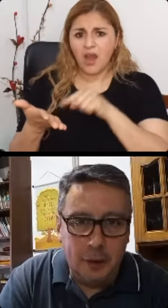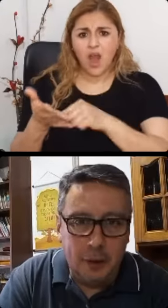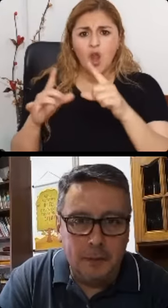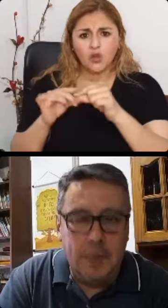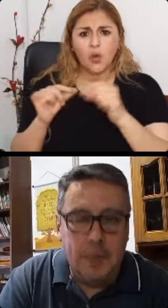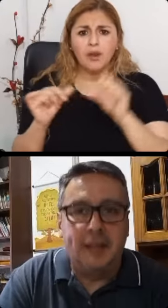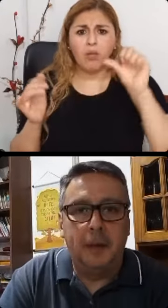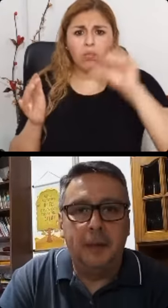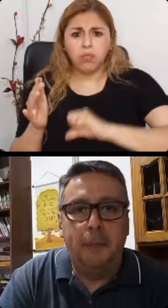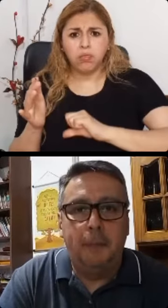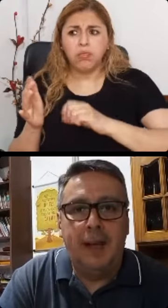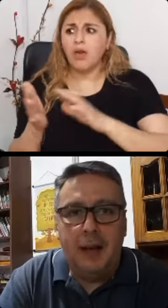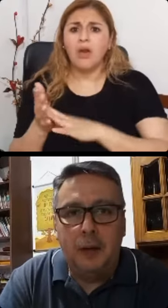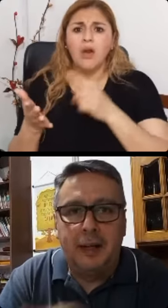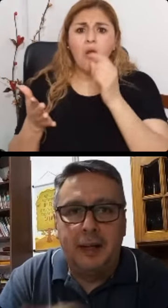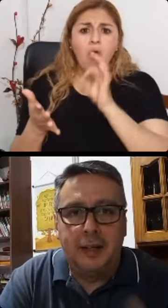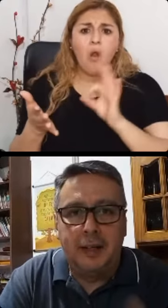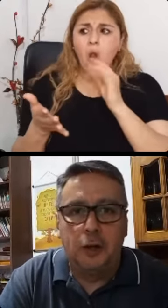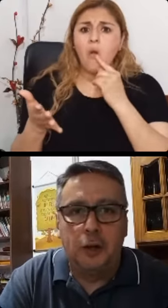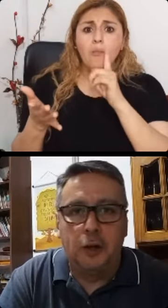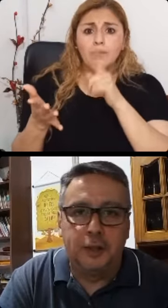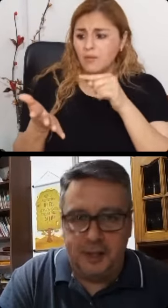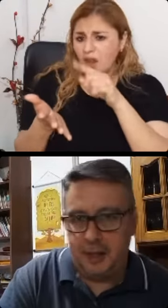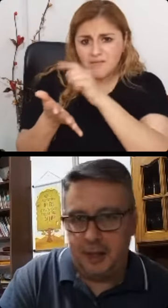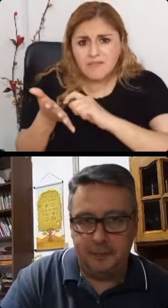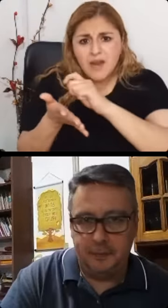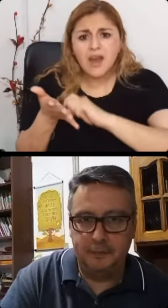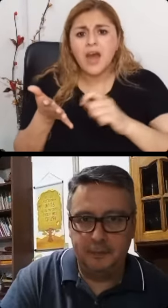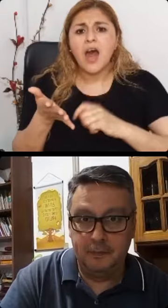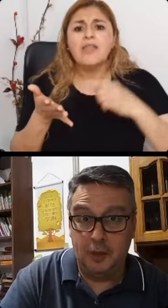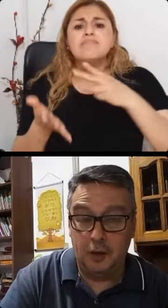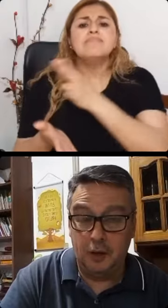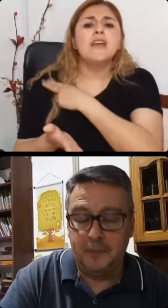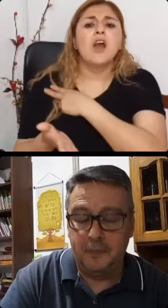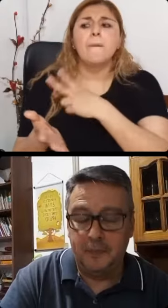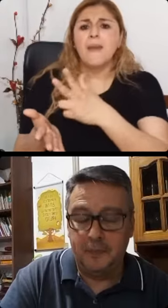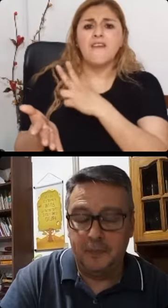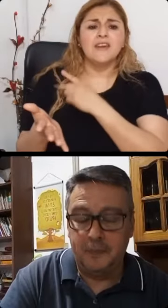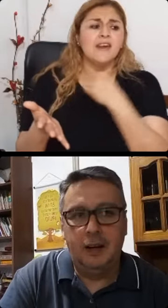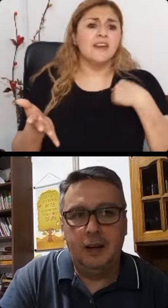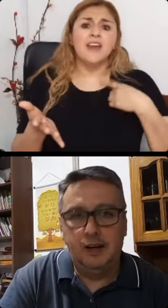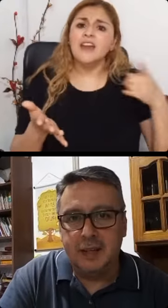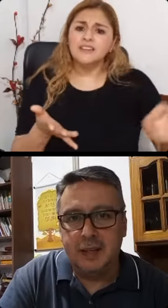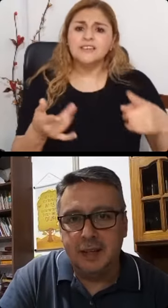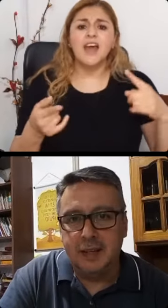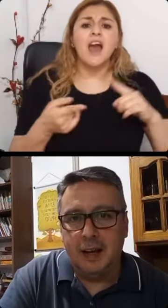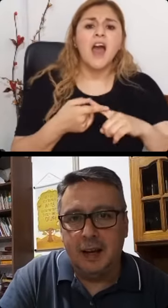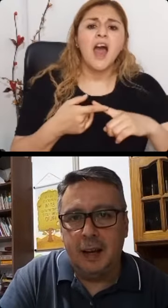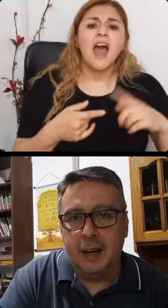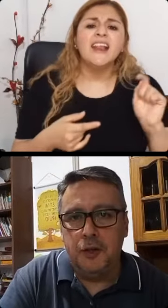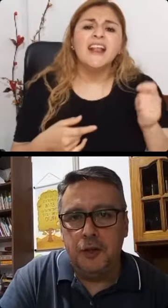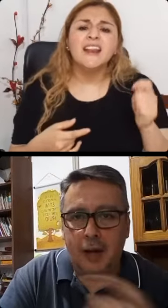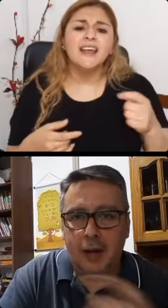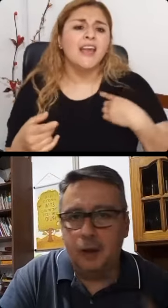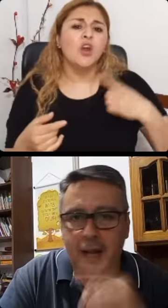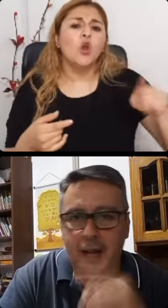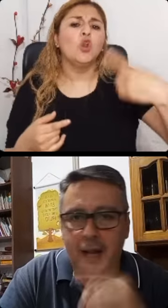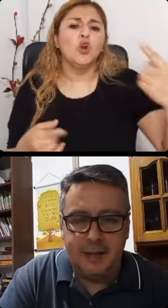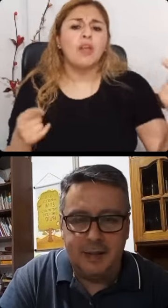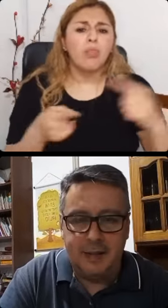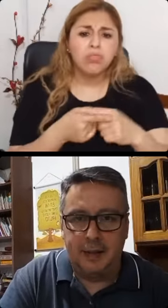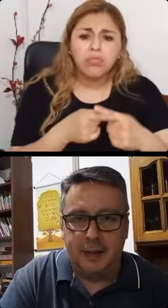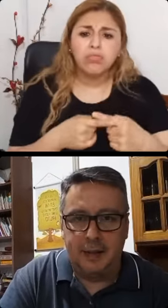retándola porque se había peleado en el recreo con otra chica ¿no? entonces yo no la